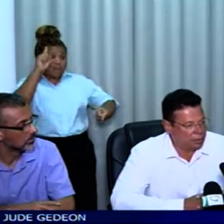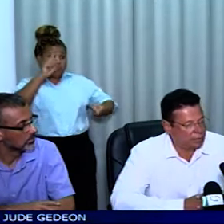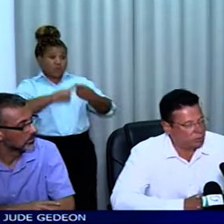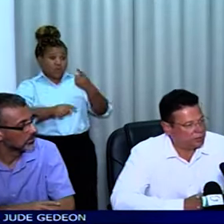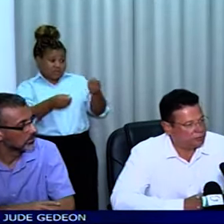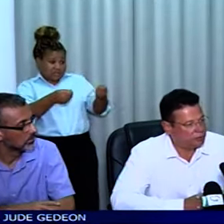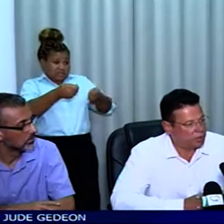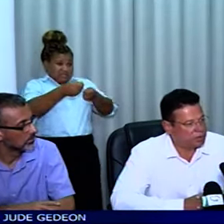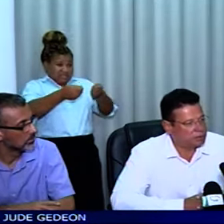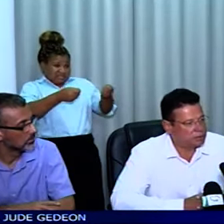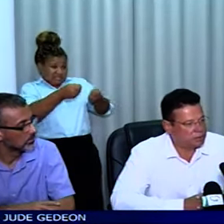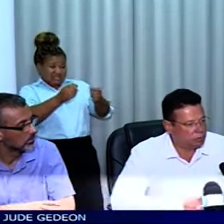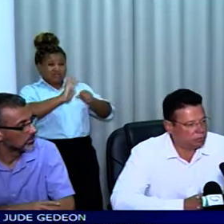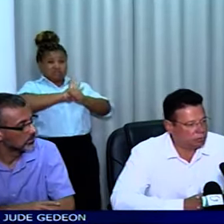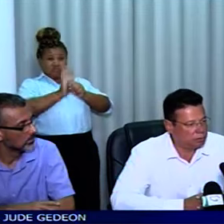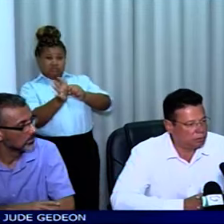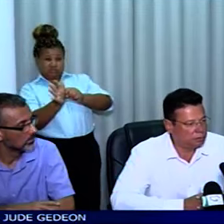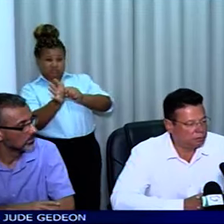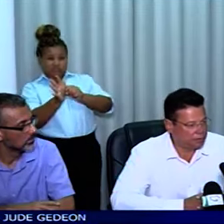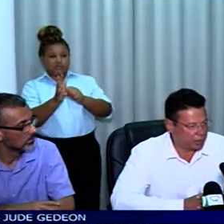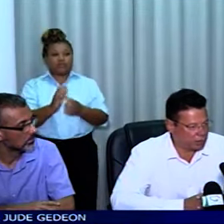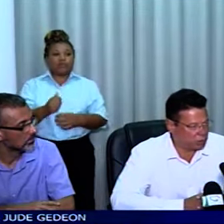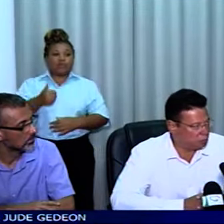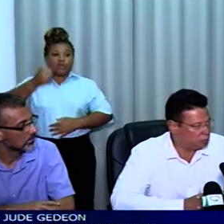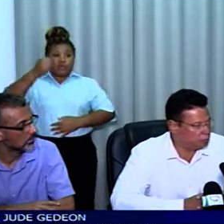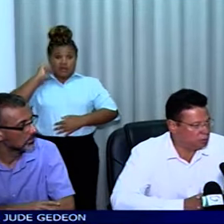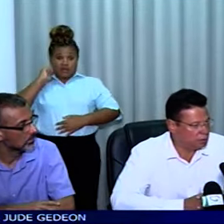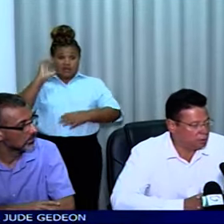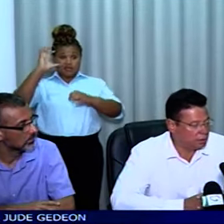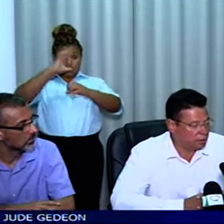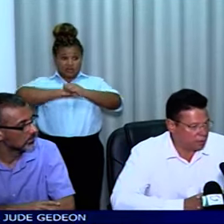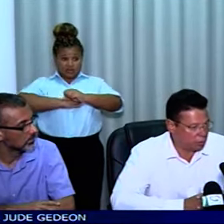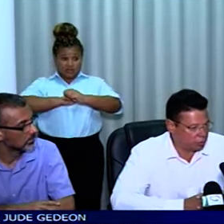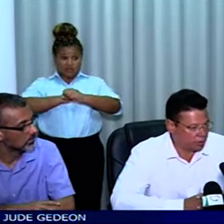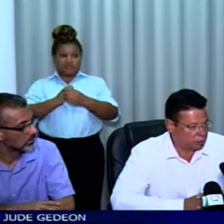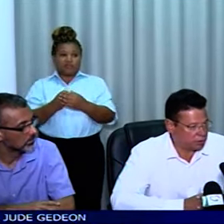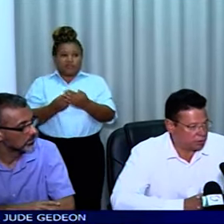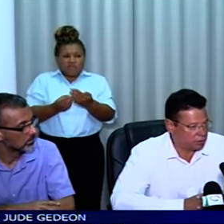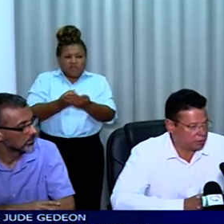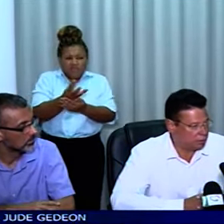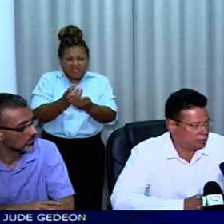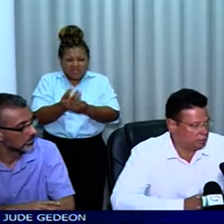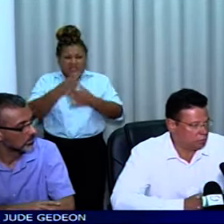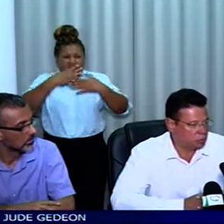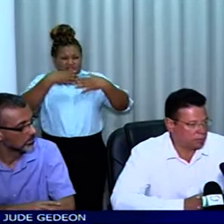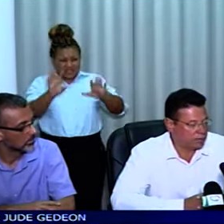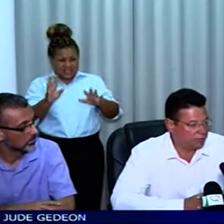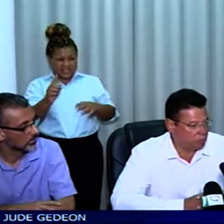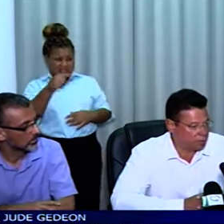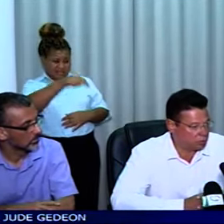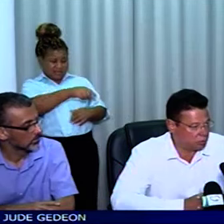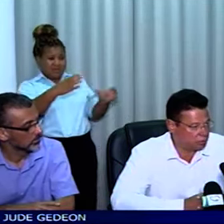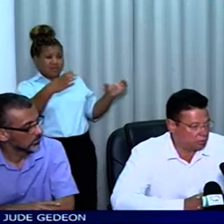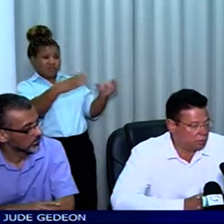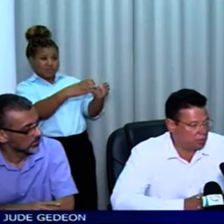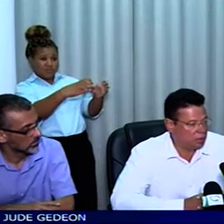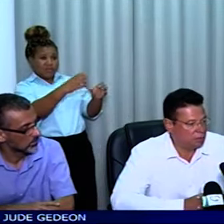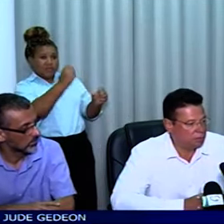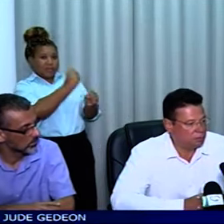Et hier soir, focus sur la préparation pour contact tracing, pour tout simplement l'information.